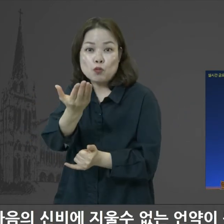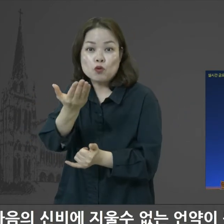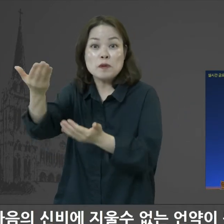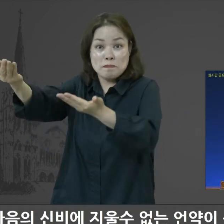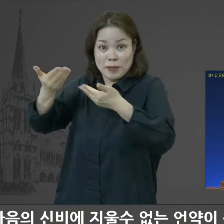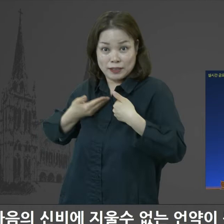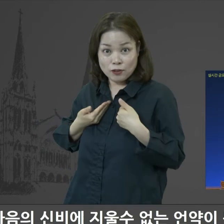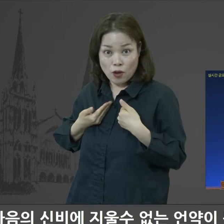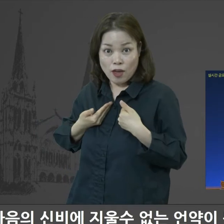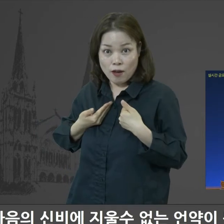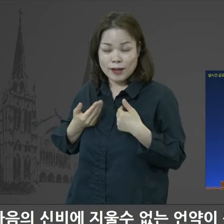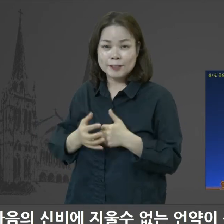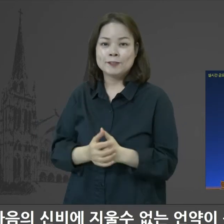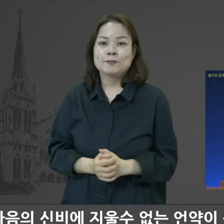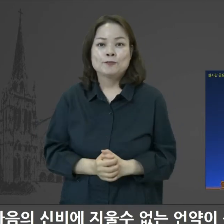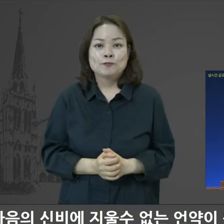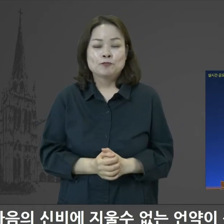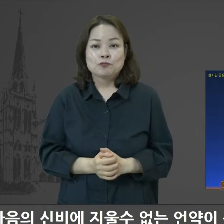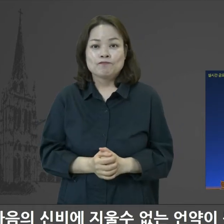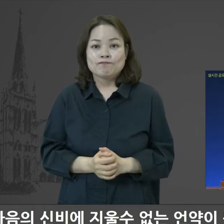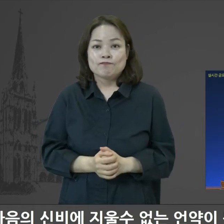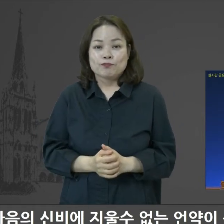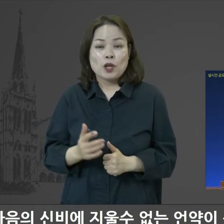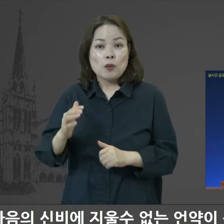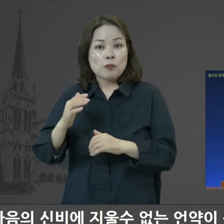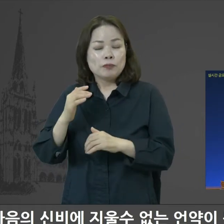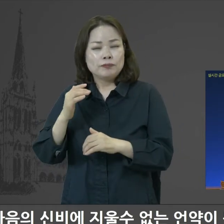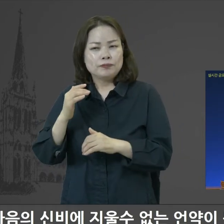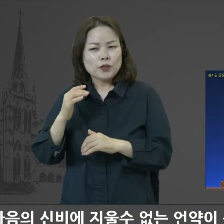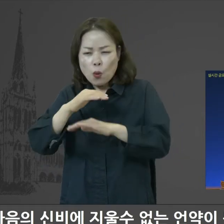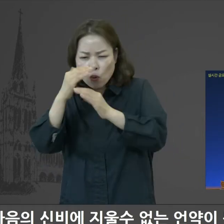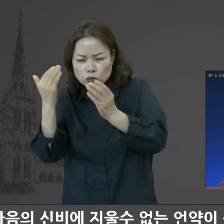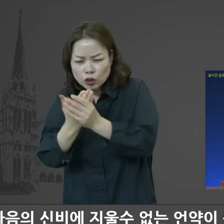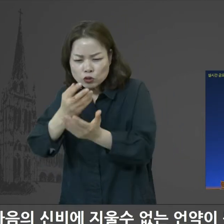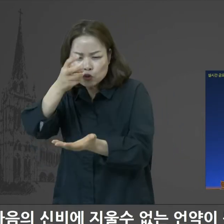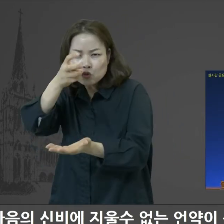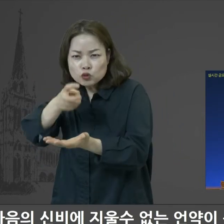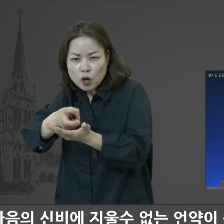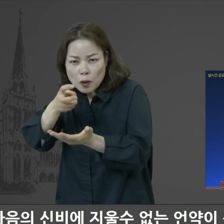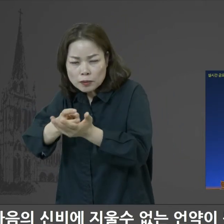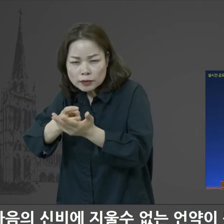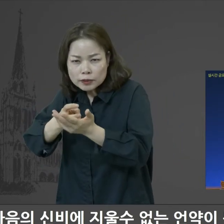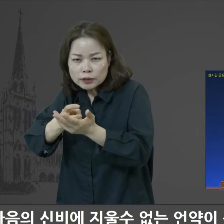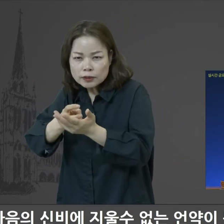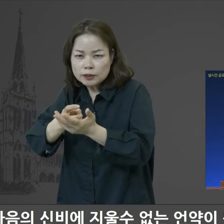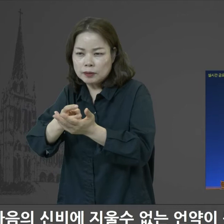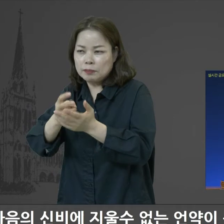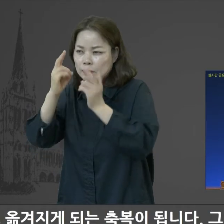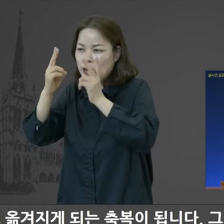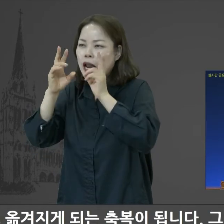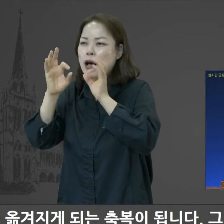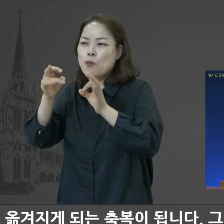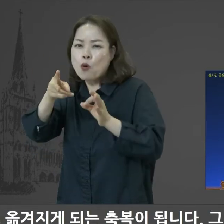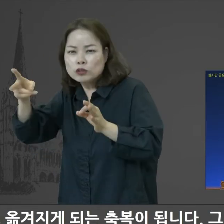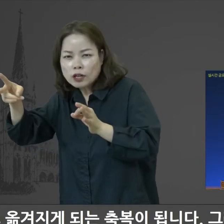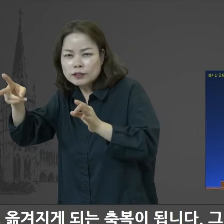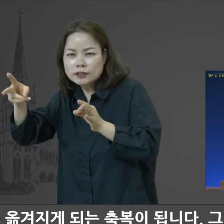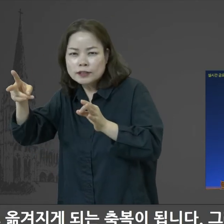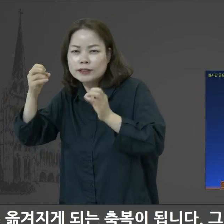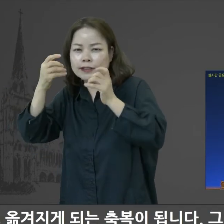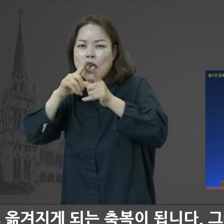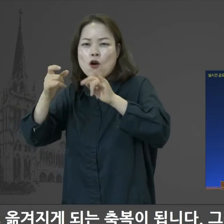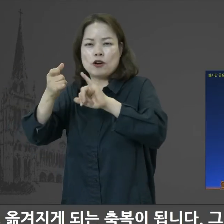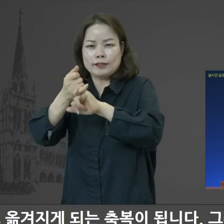것이죠. 그래서 저는 이 온전한 율법을 바라보는 것이 새 언약을 붙드는 것이라고 믿습니다. 구약시대 때